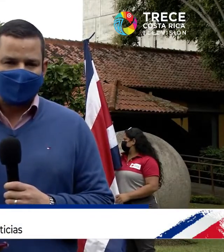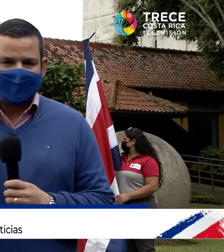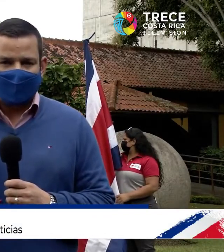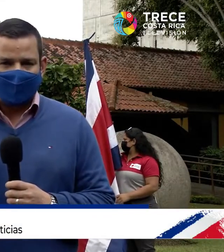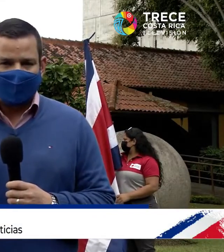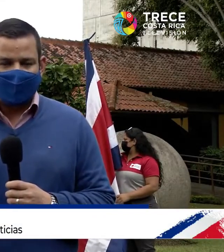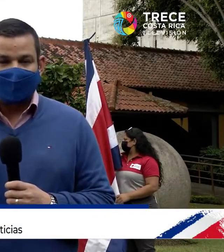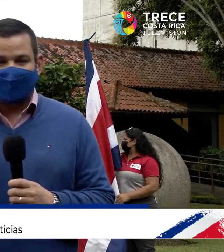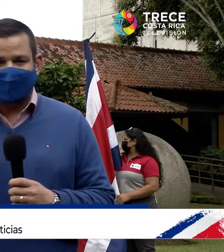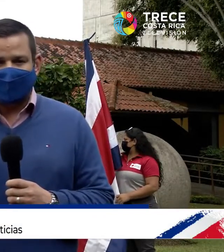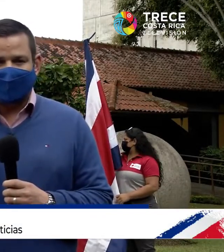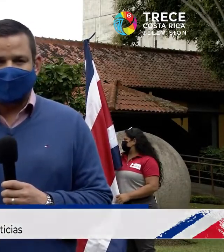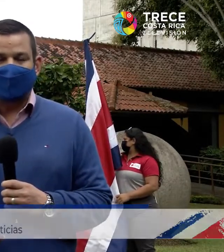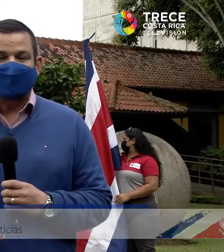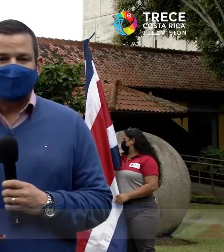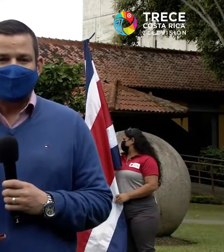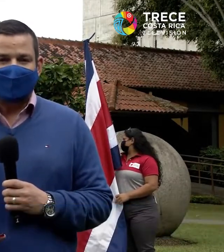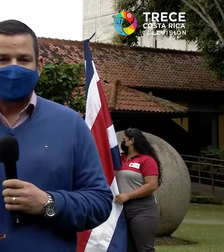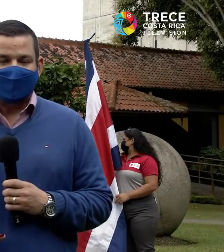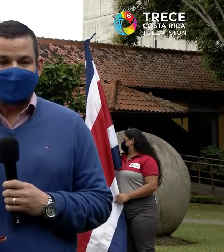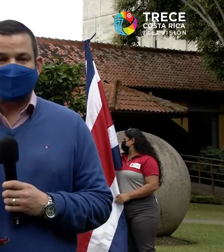1 de diciembre de 1948, cuando el presidente